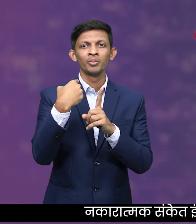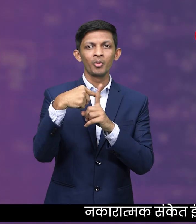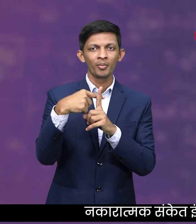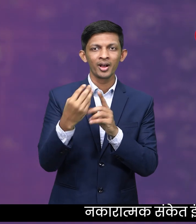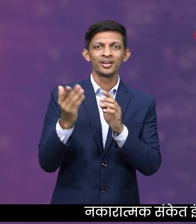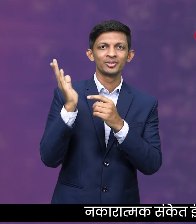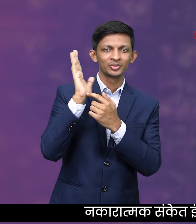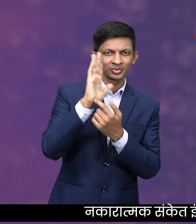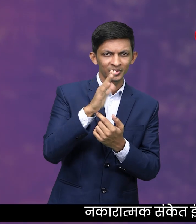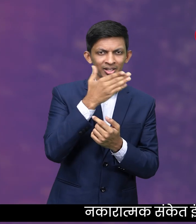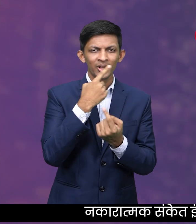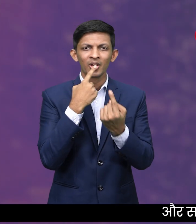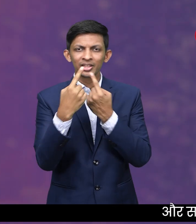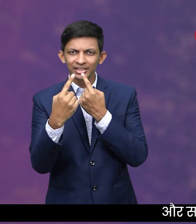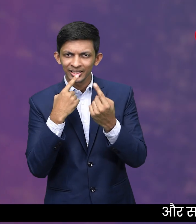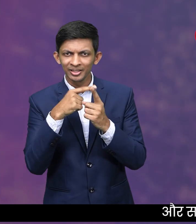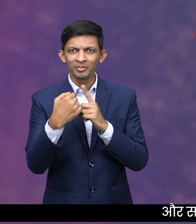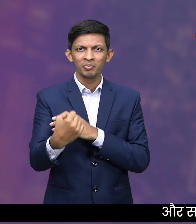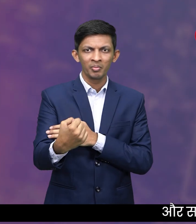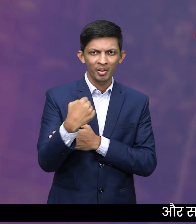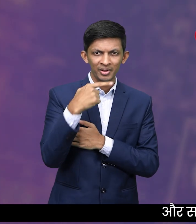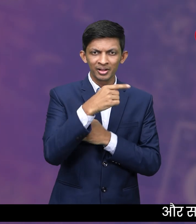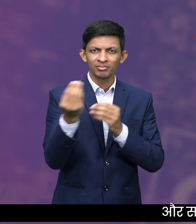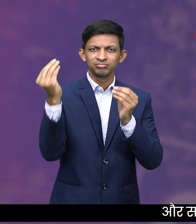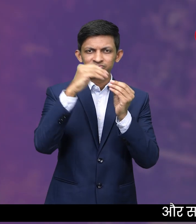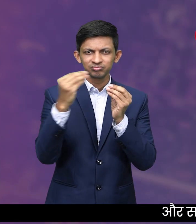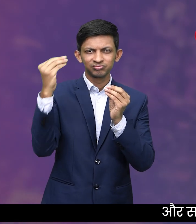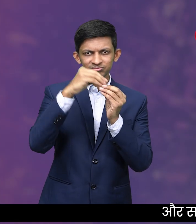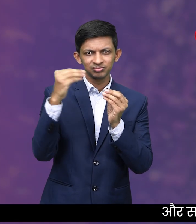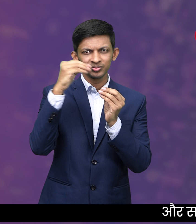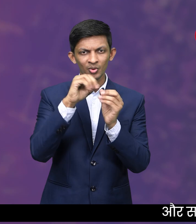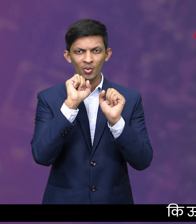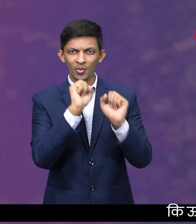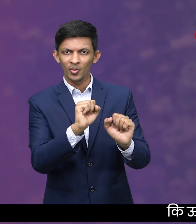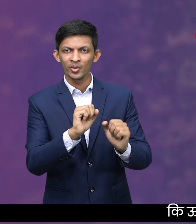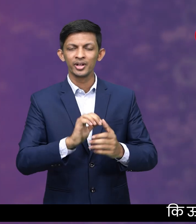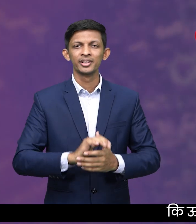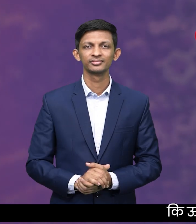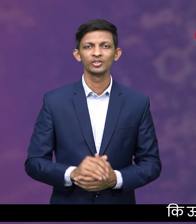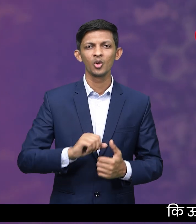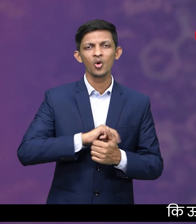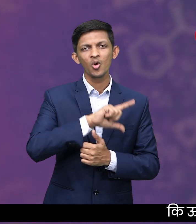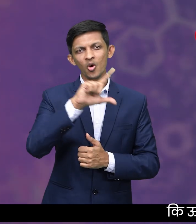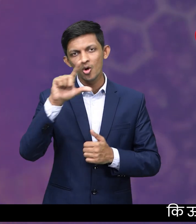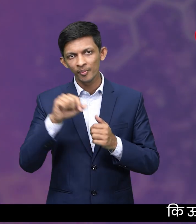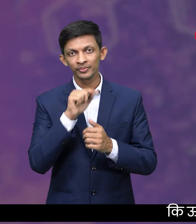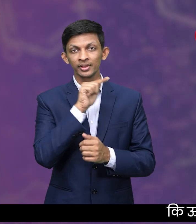या खो गई है और सकारात्मक संकेत बताता है कि ऊर्जा प्राप्त या अविशेषित